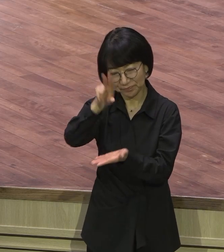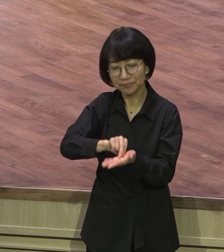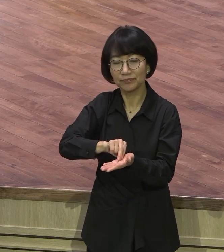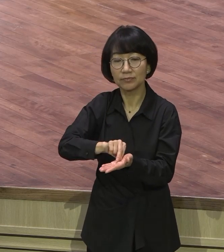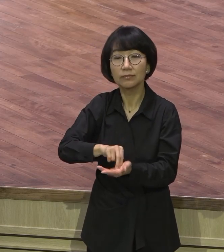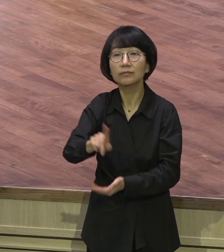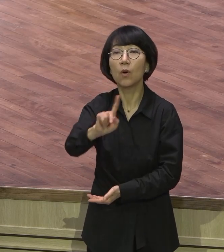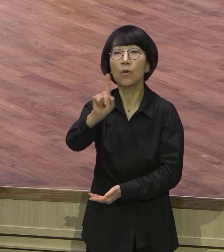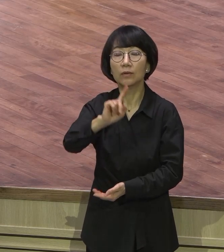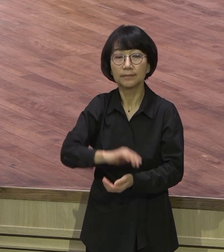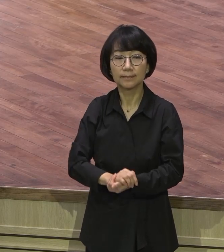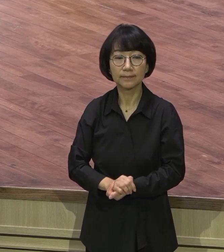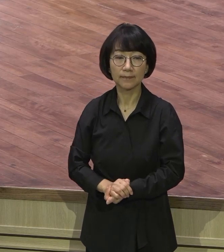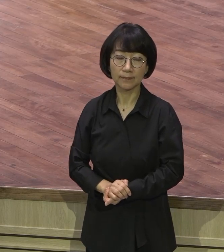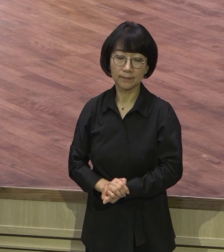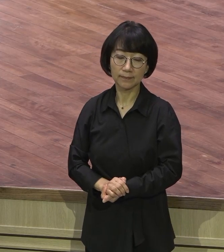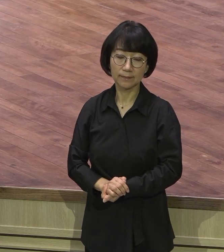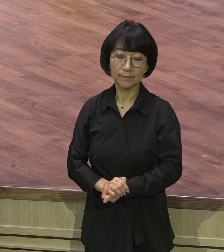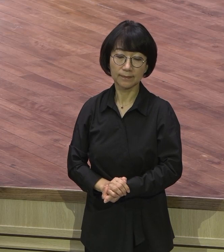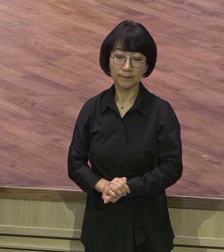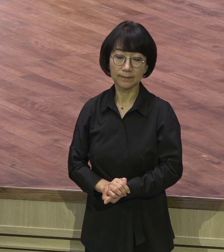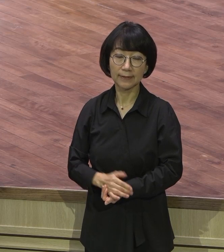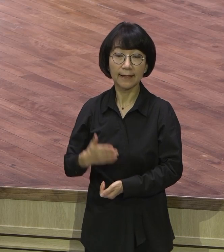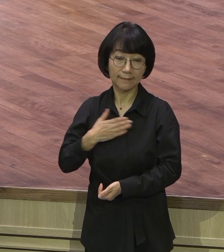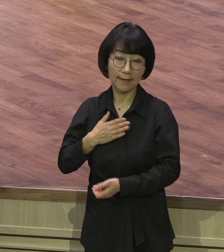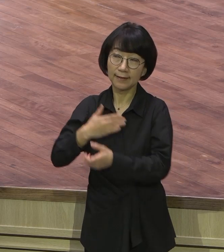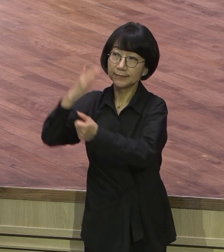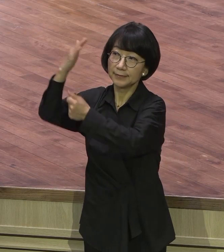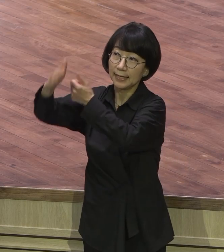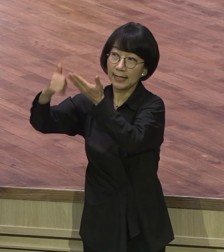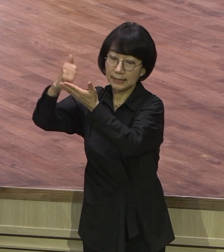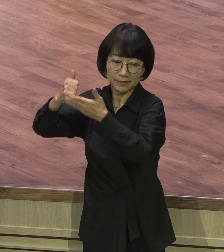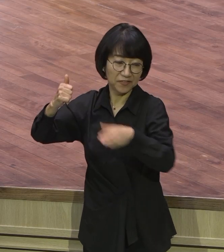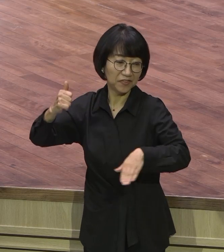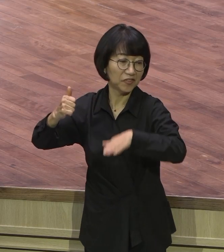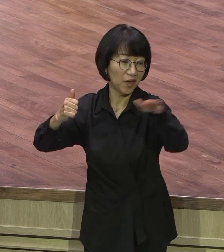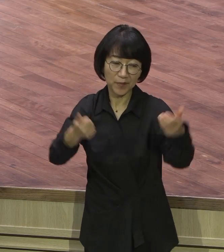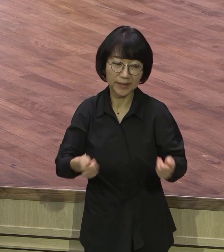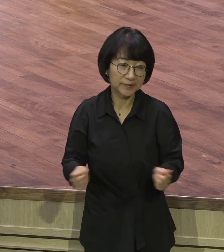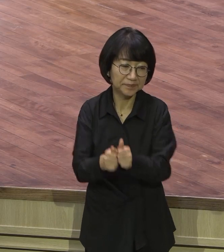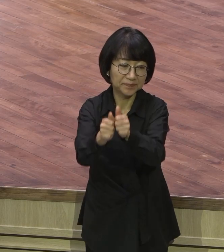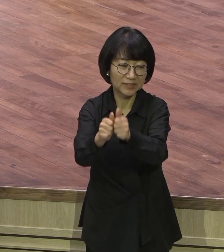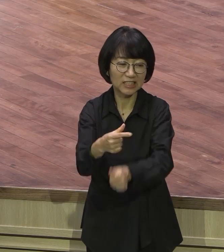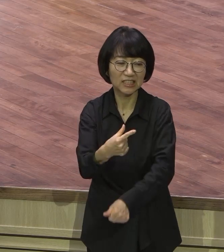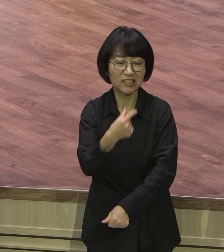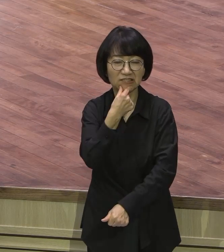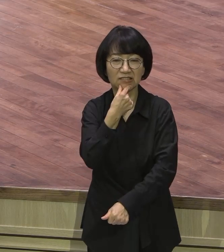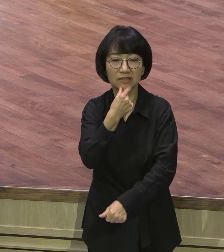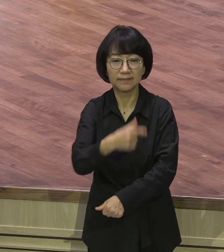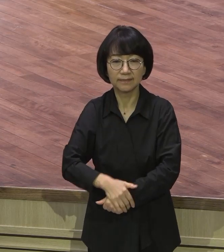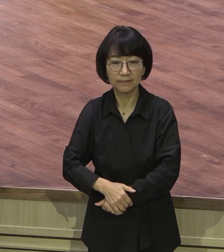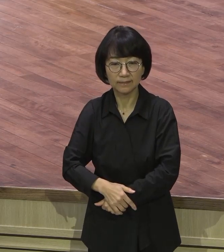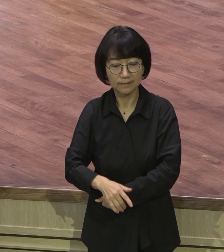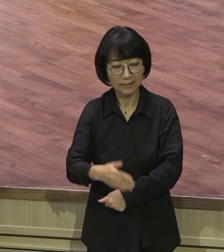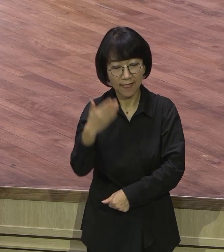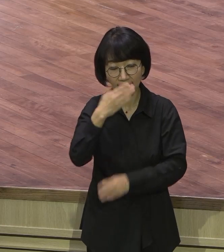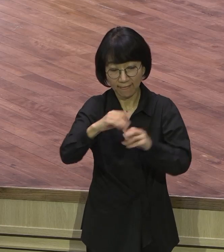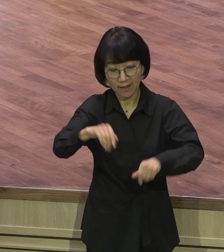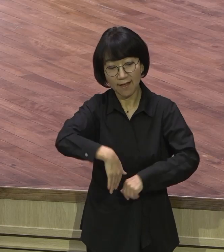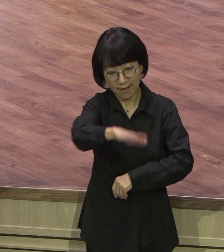하나님이 이스라엘 백성과 함께 하지 않겠다. 가난한 땅으로 가라